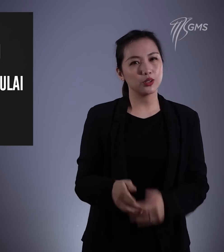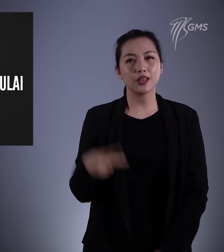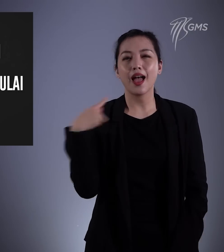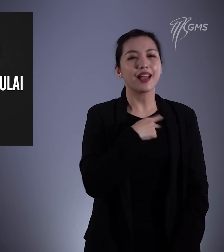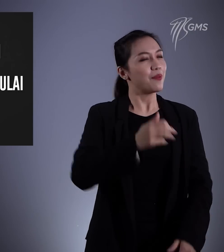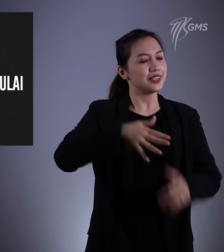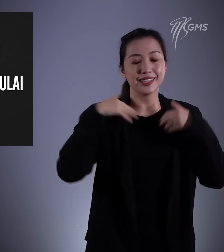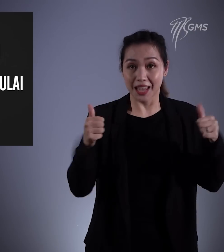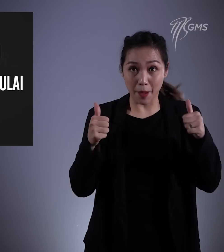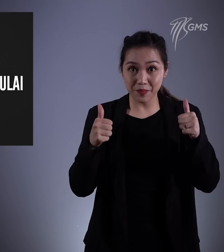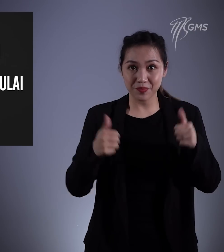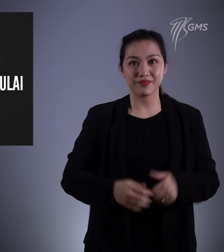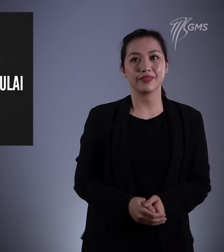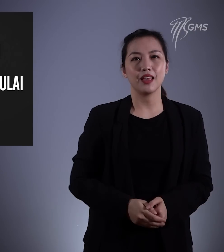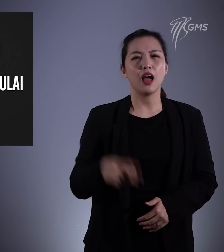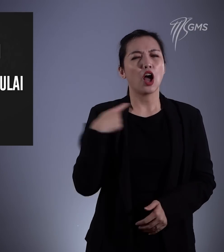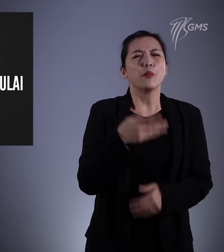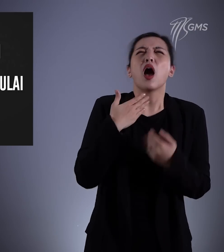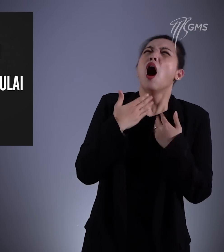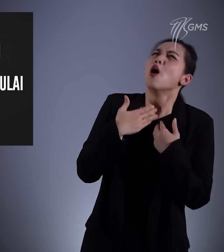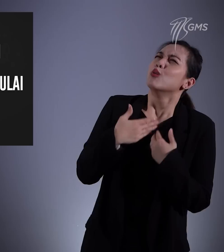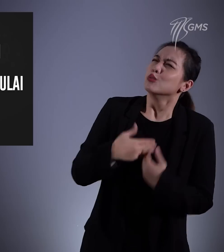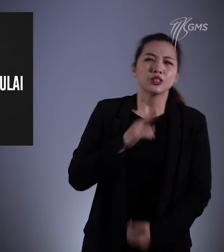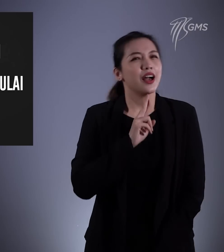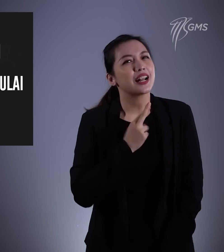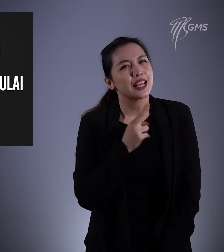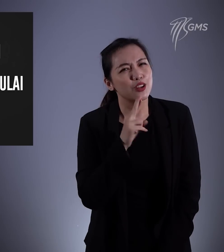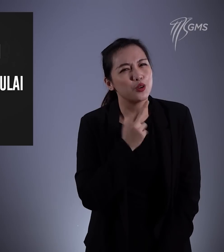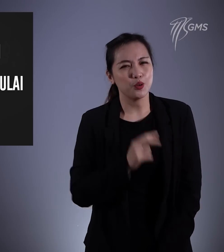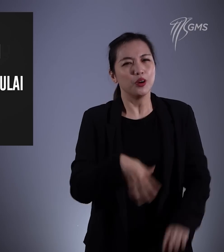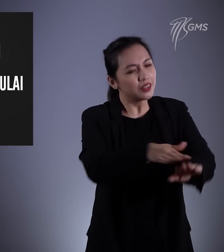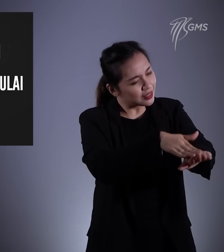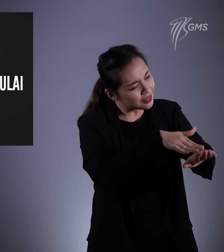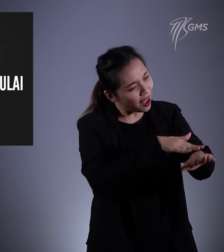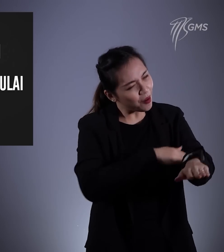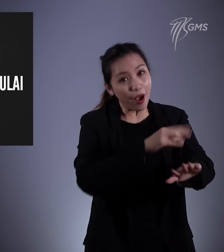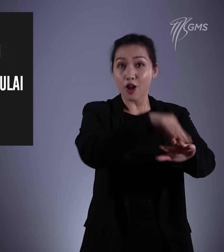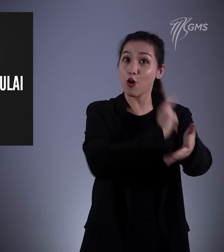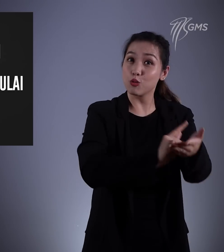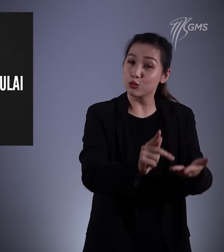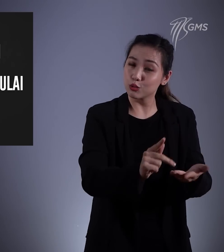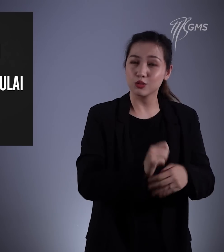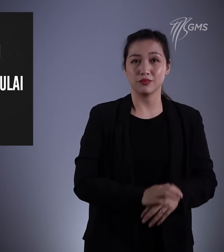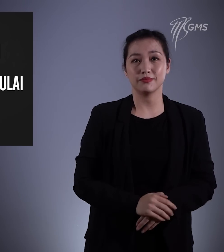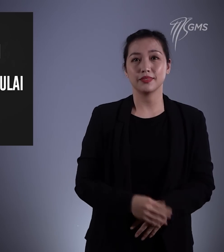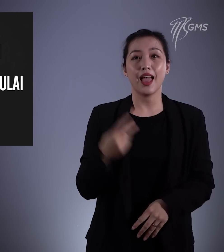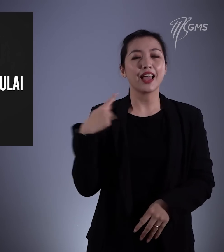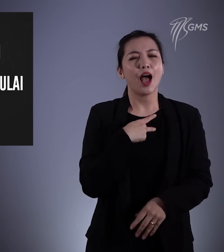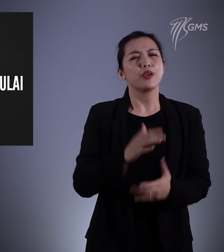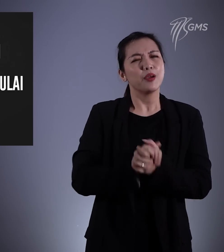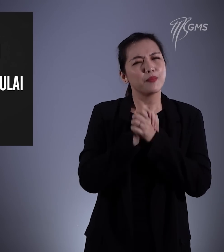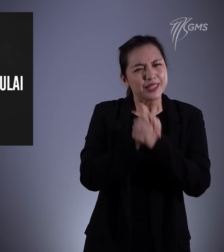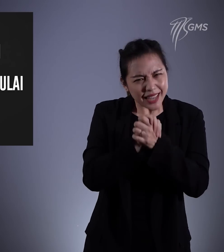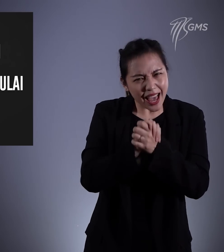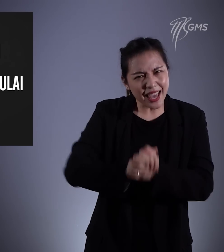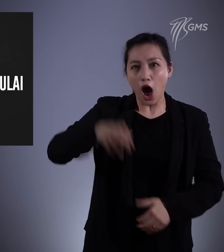siap, kami haus, kami rindu ya Tuhan, dijamah oleh kuasa Roh Kudus. Kami percaya akan